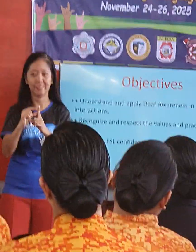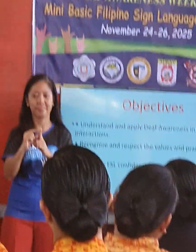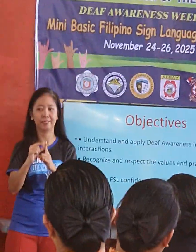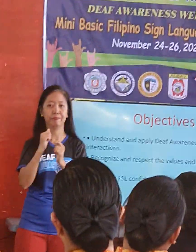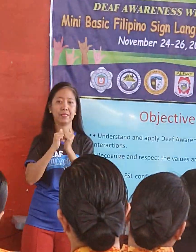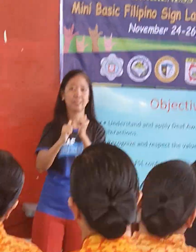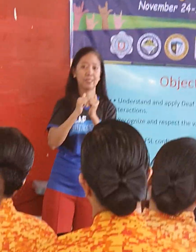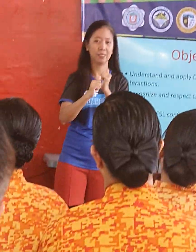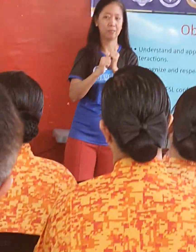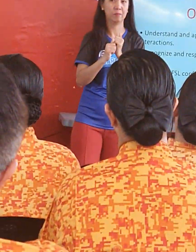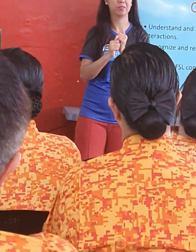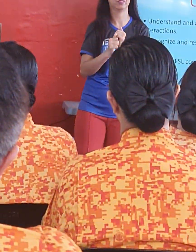sila ma-discriminate.